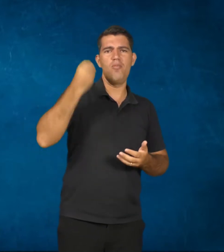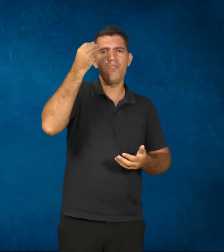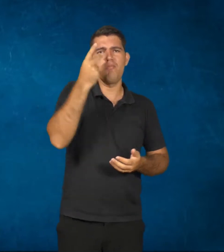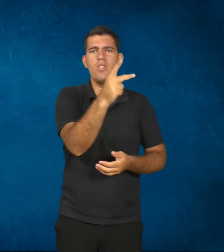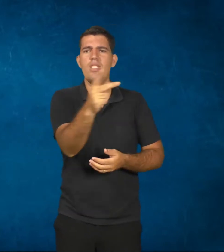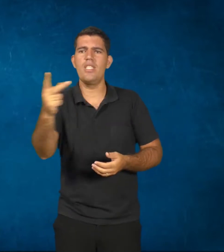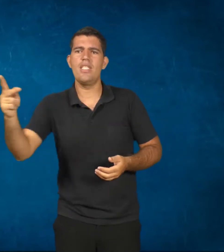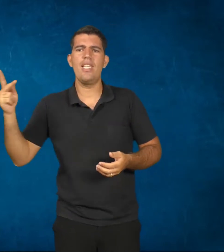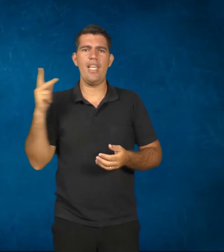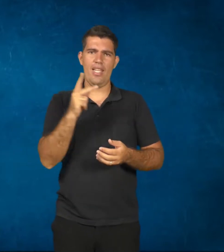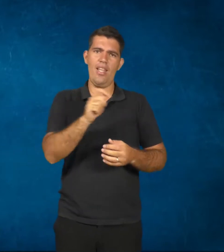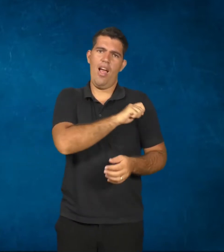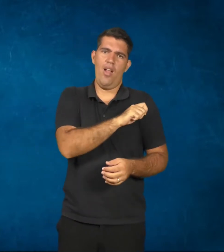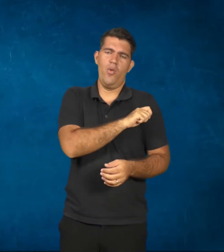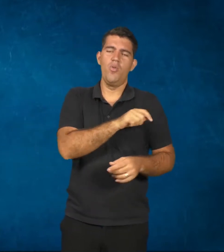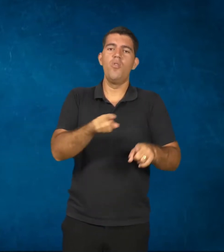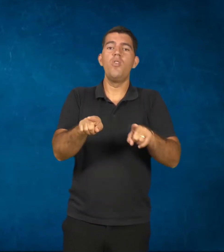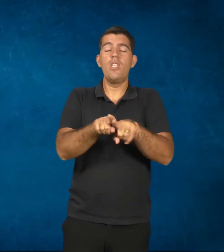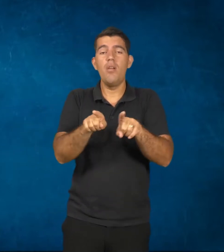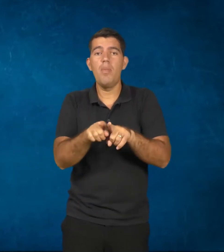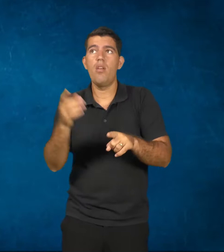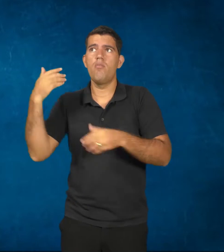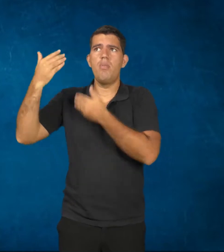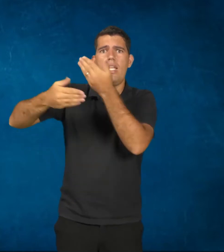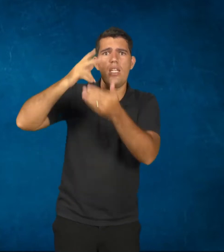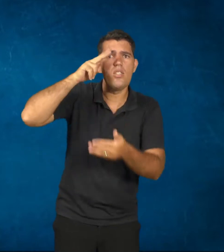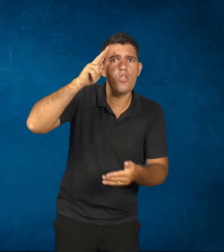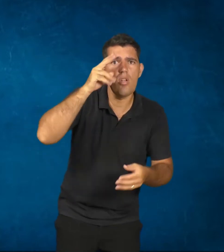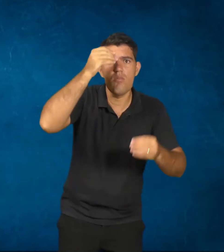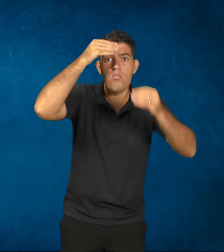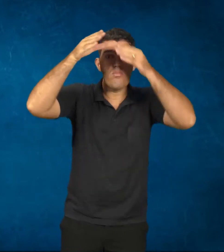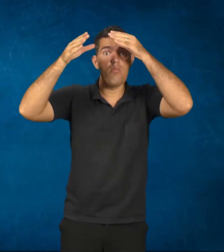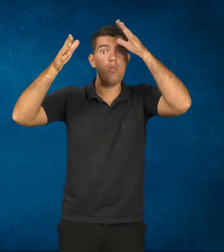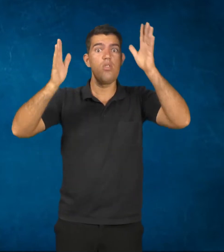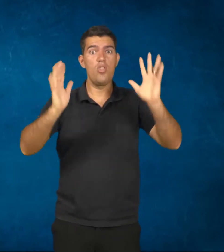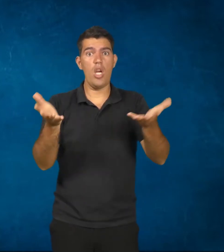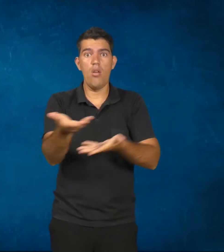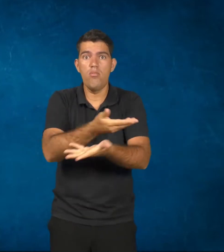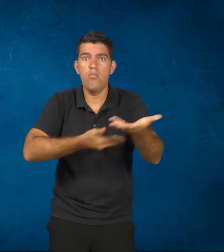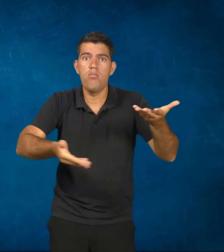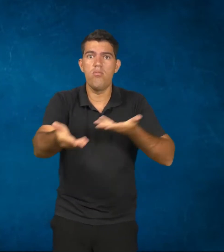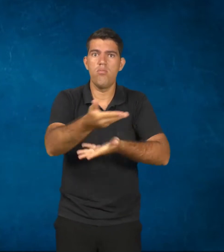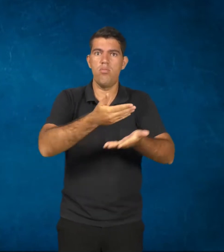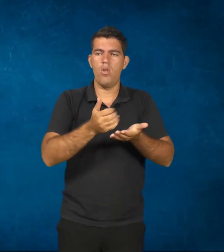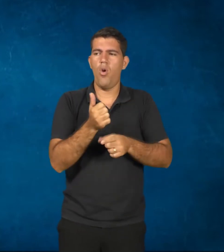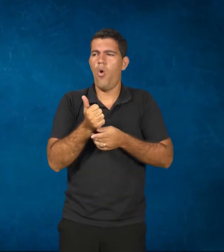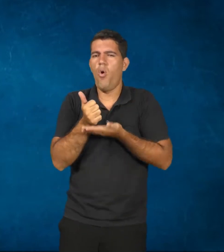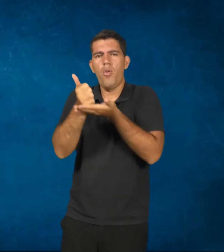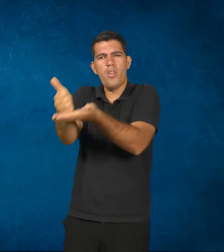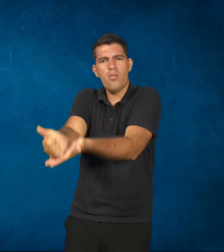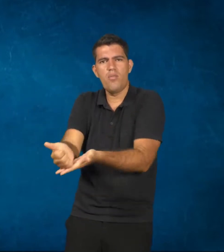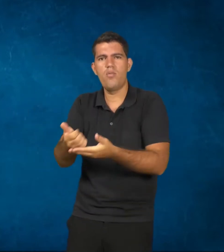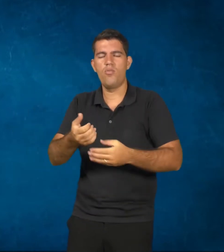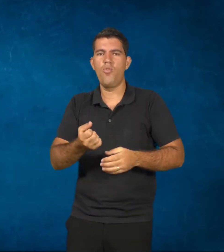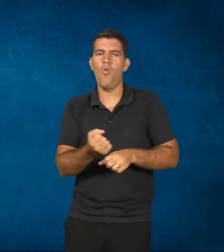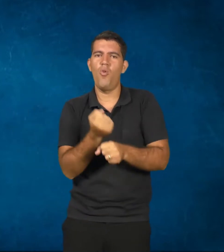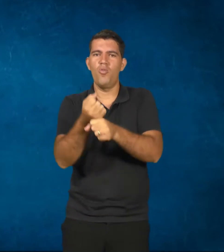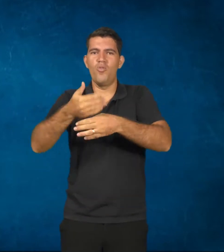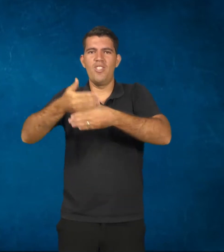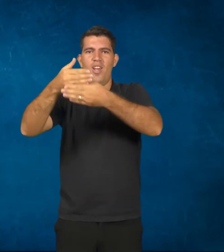alunos com os conhecimentos historicamente acumulados e contribuindo para construir as identidades dos